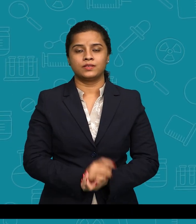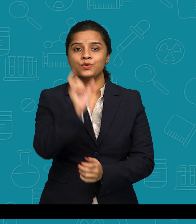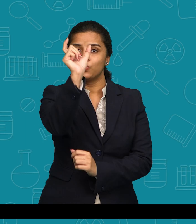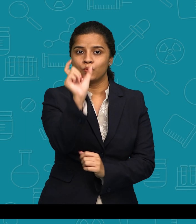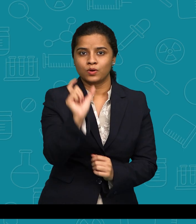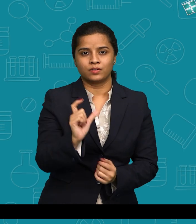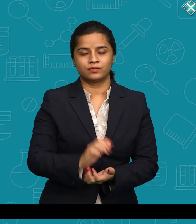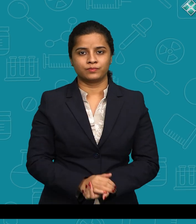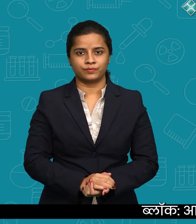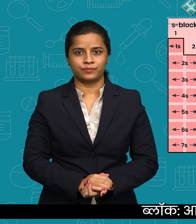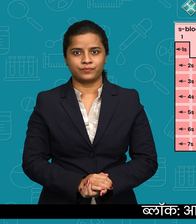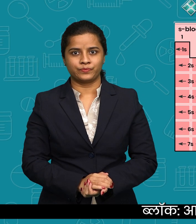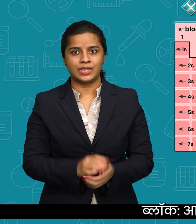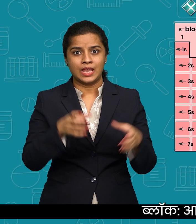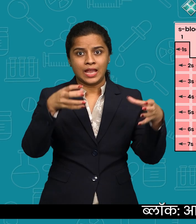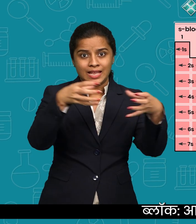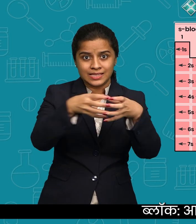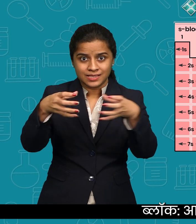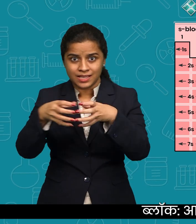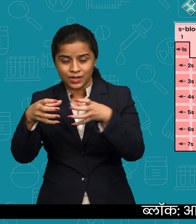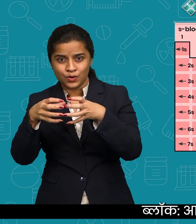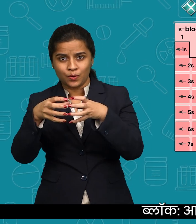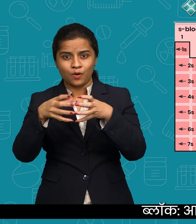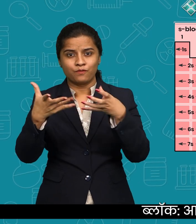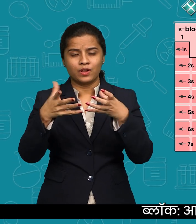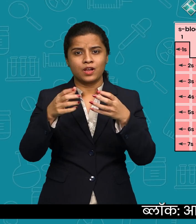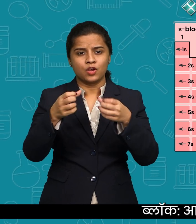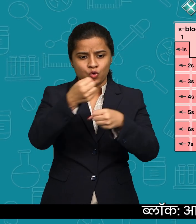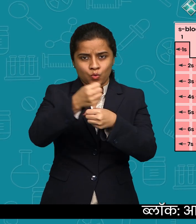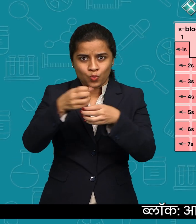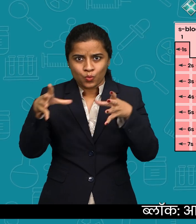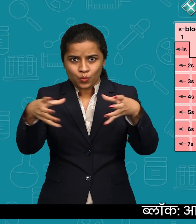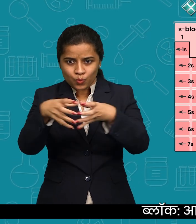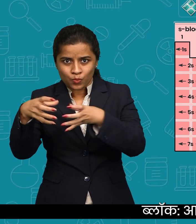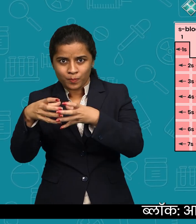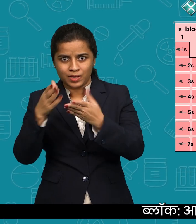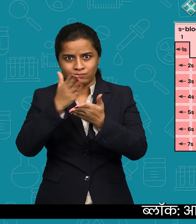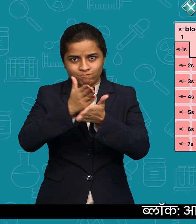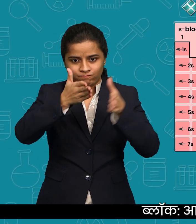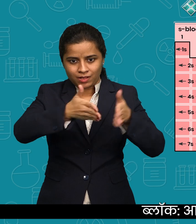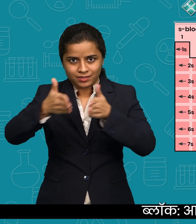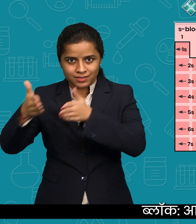महत्त्वाचे शब्दे. ब्लॉक आवर्त सारणीतील 4 विभाग.